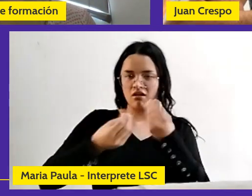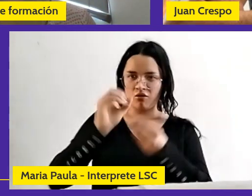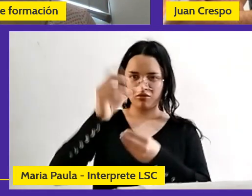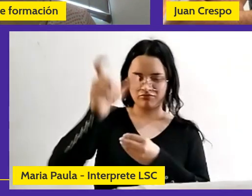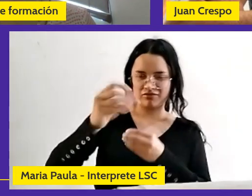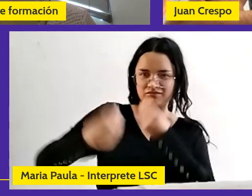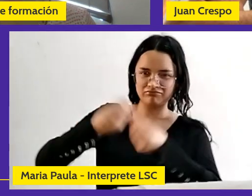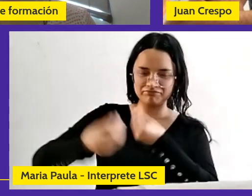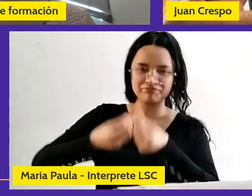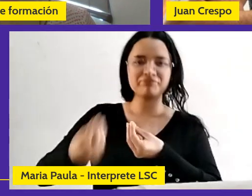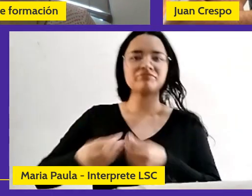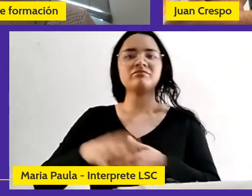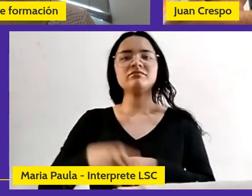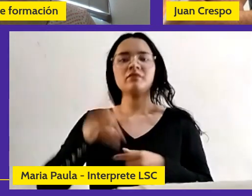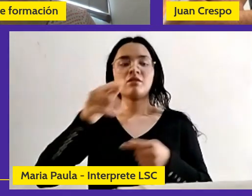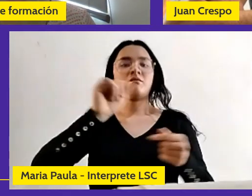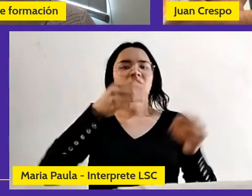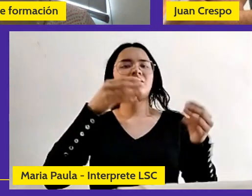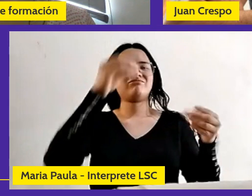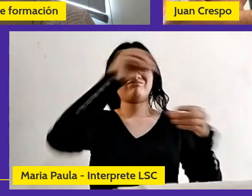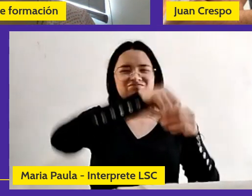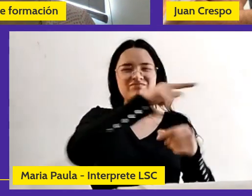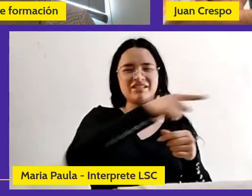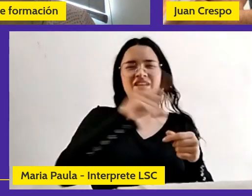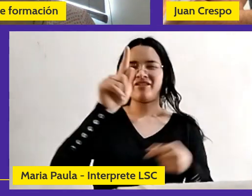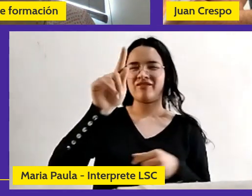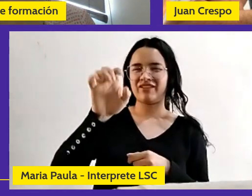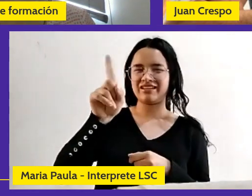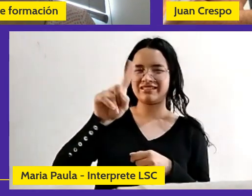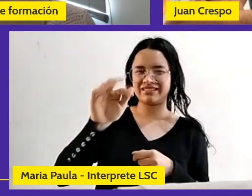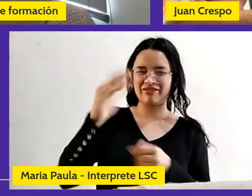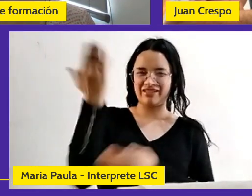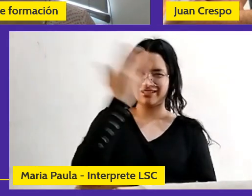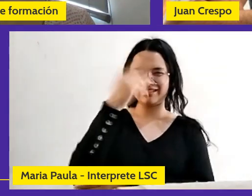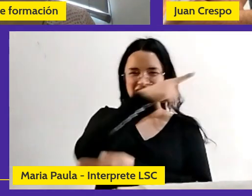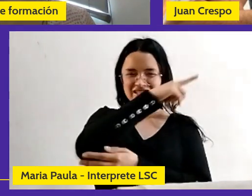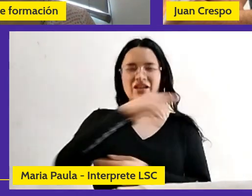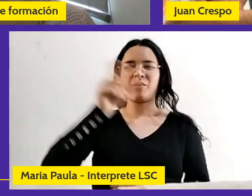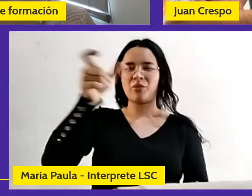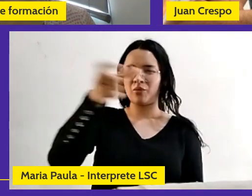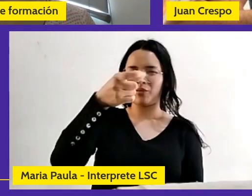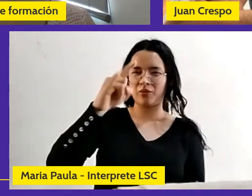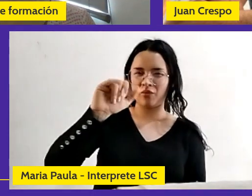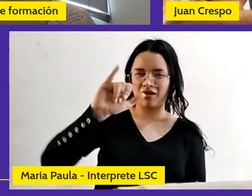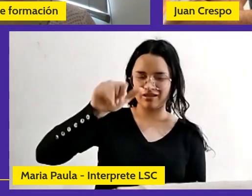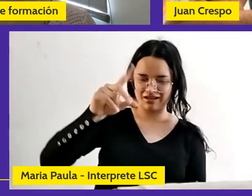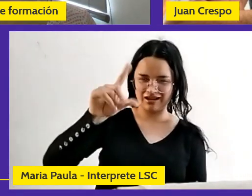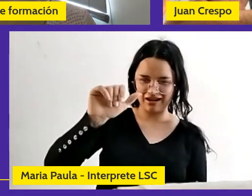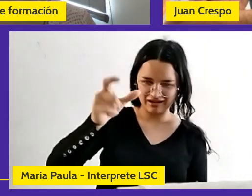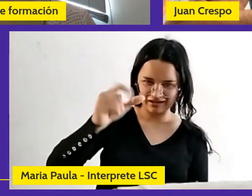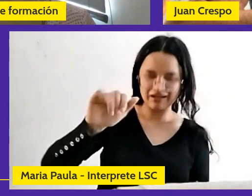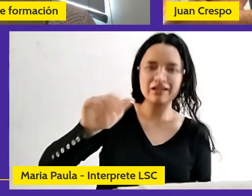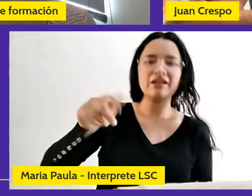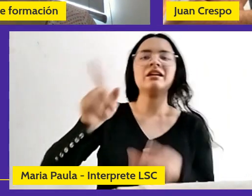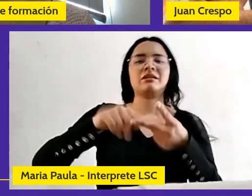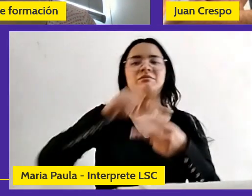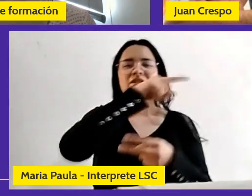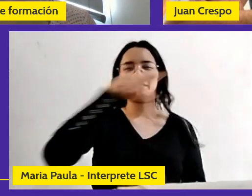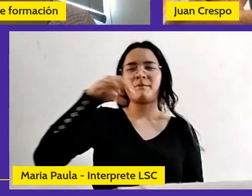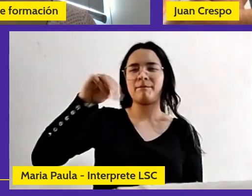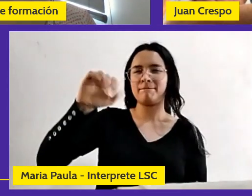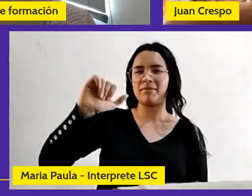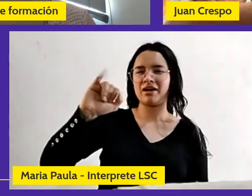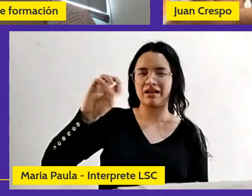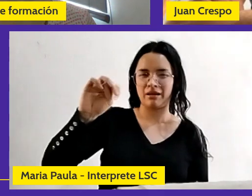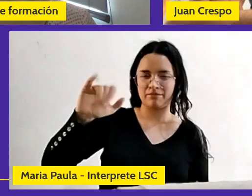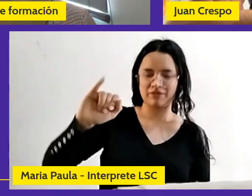en el Festival Internacional de Cine de Guadalajara, en el Iberoamerican Film Festival, Miami International Film Festival, y también fue